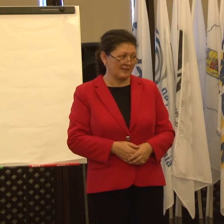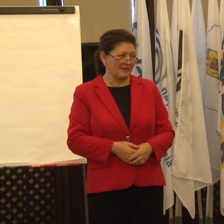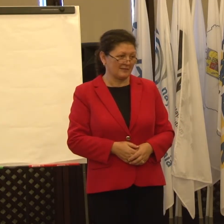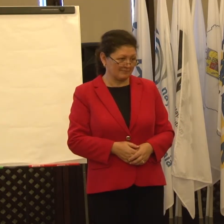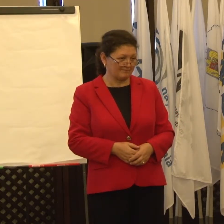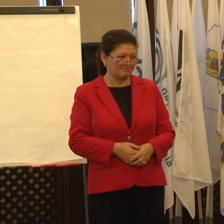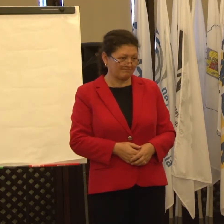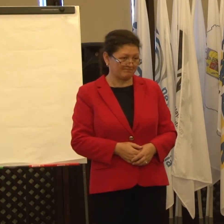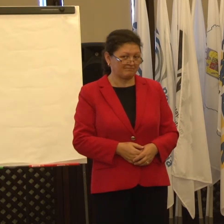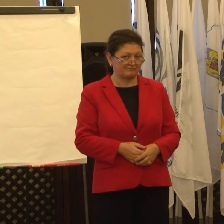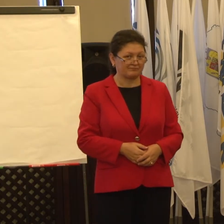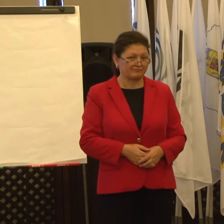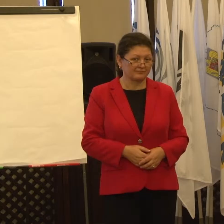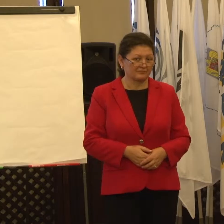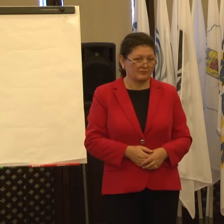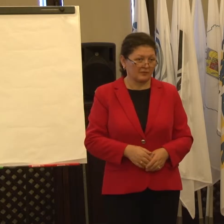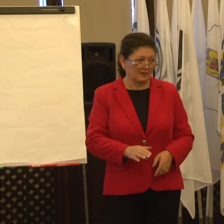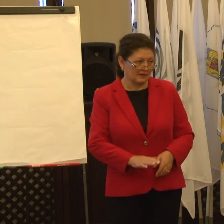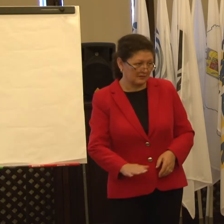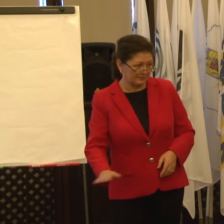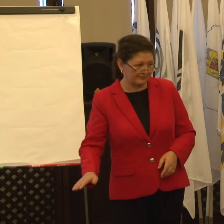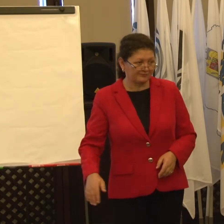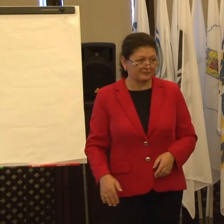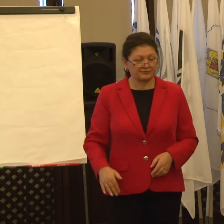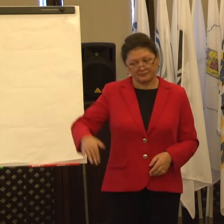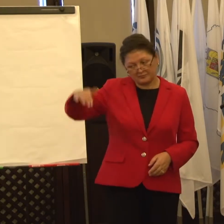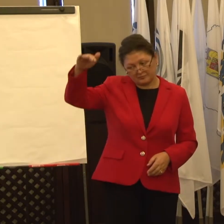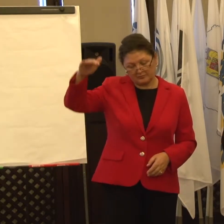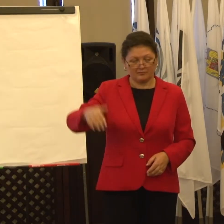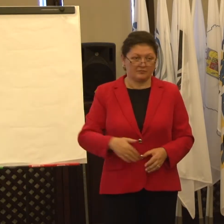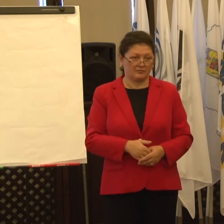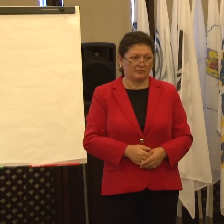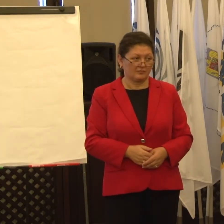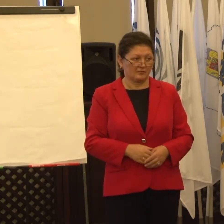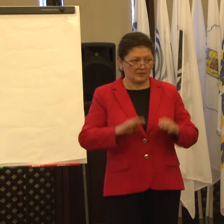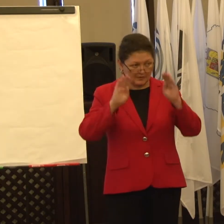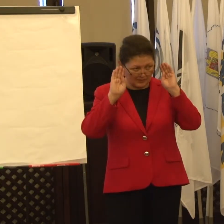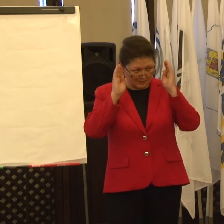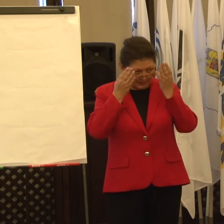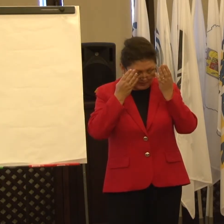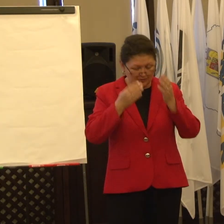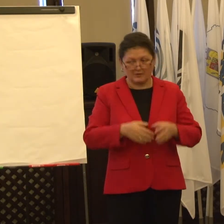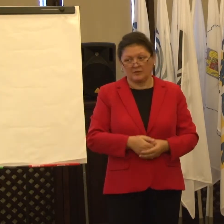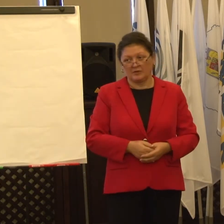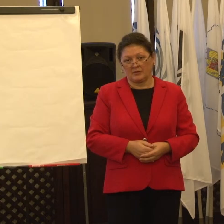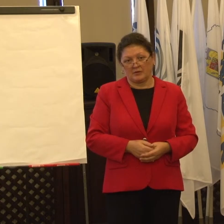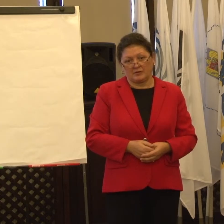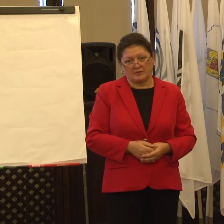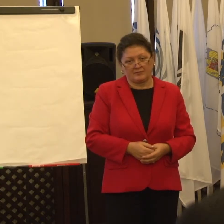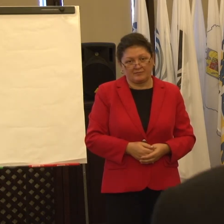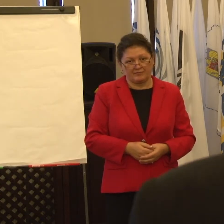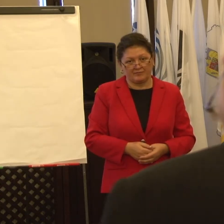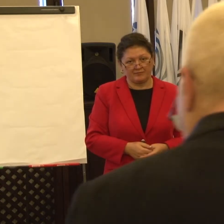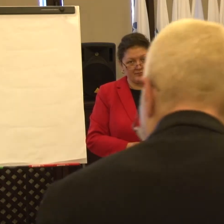să spunem că atunci când copiii noștri, spunem copii, înțelegem toate categoriile, da? Și copii, și tineri, și adulți, pentru